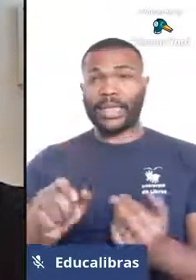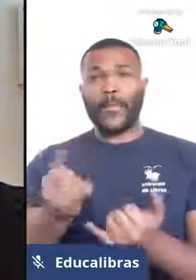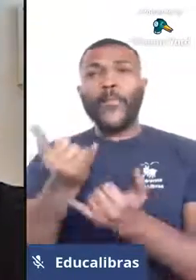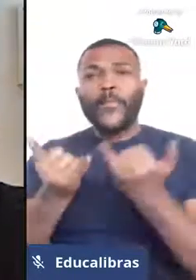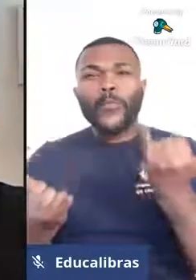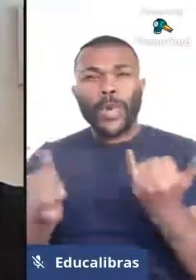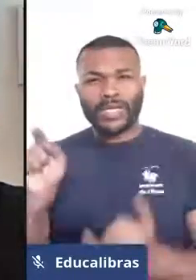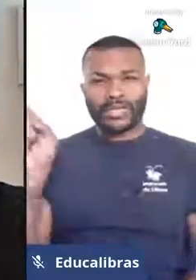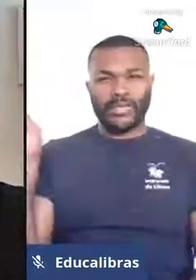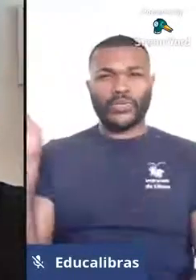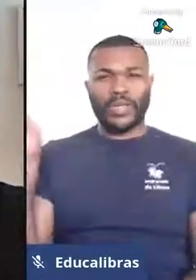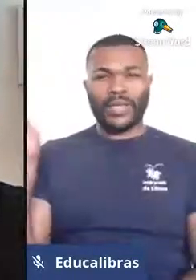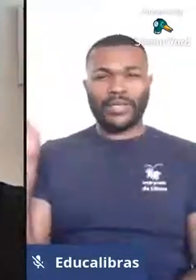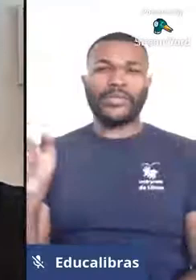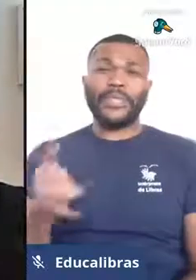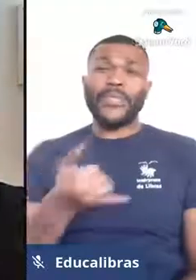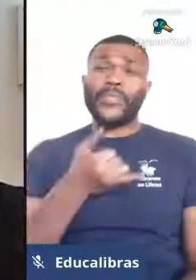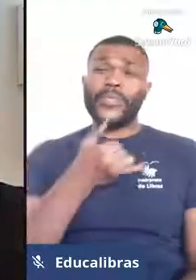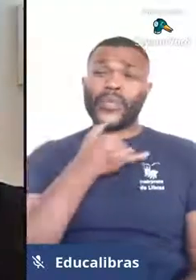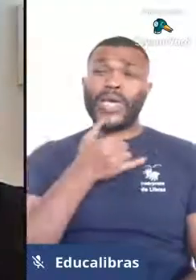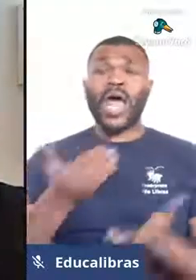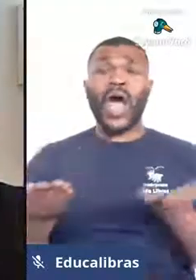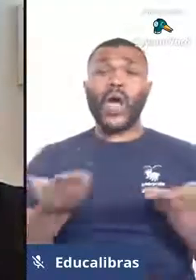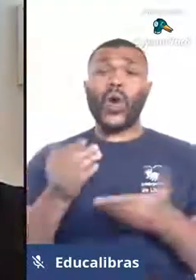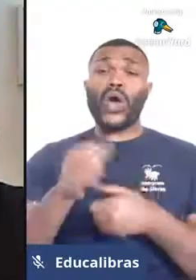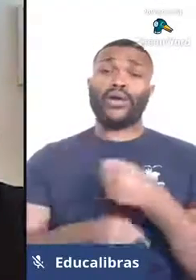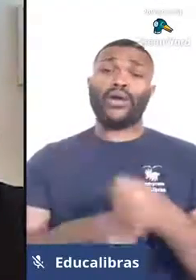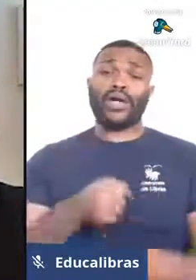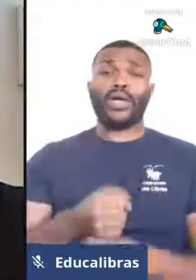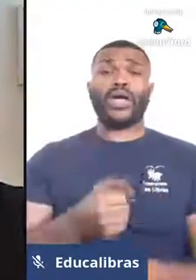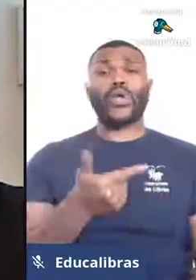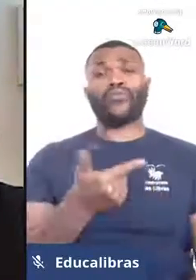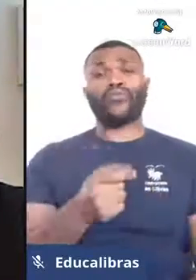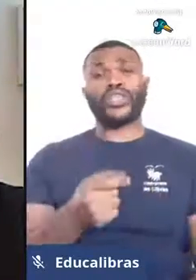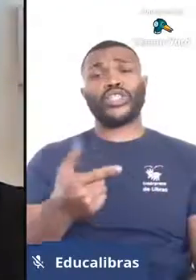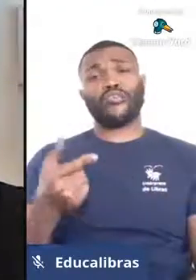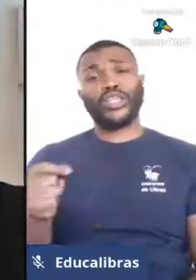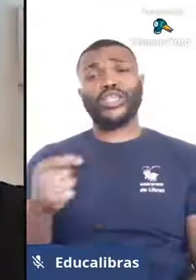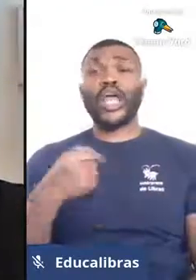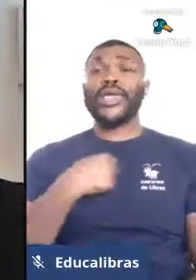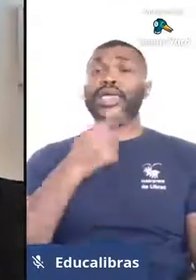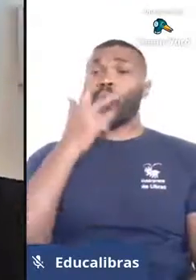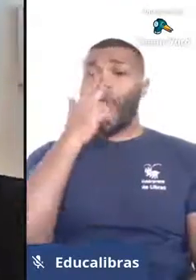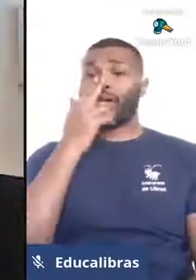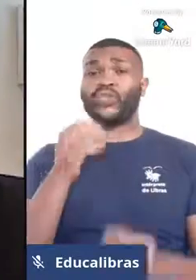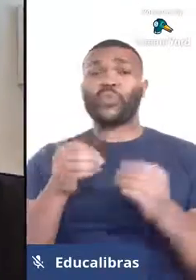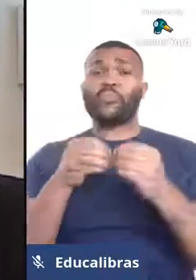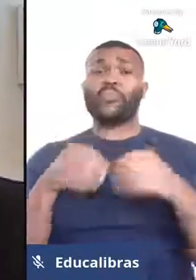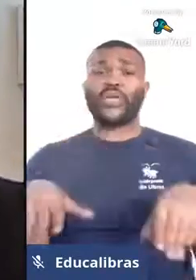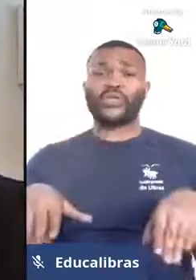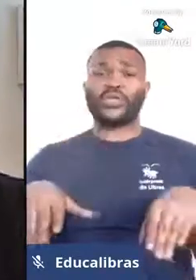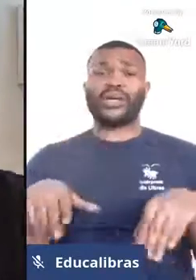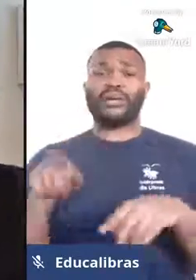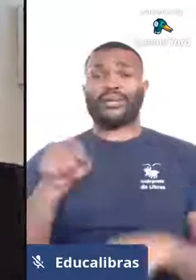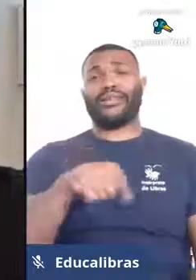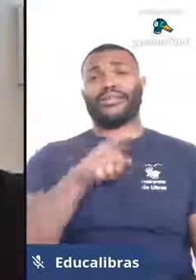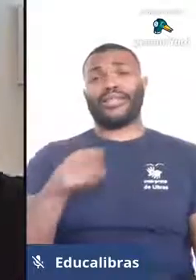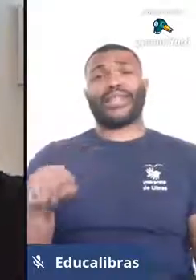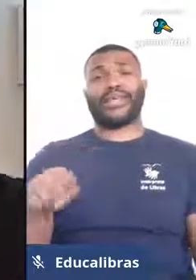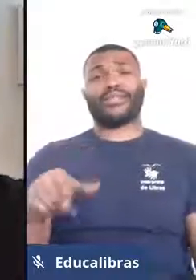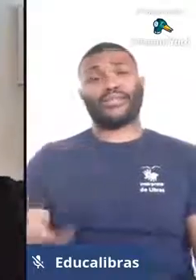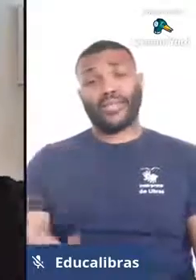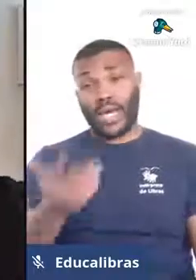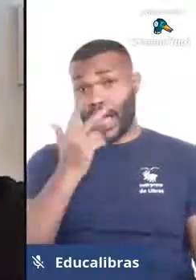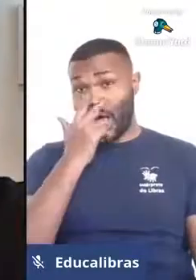pena que agora o deste ano, não sei, talvez esteja comprometido. Tá? A gente estava marcado